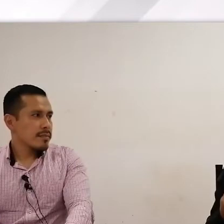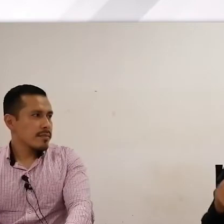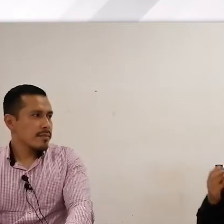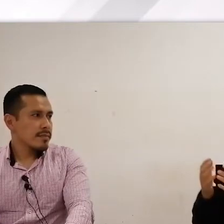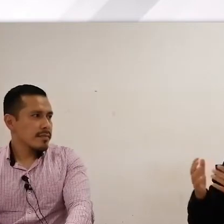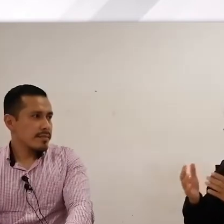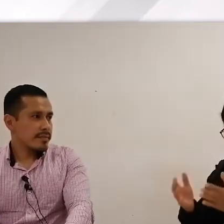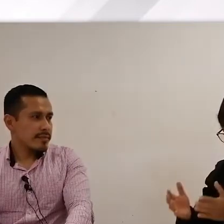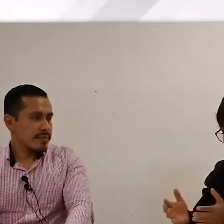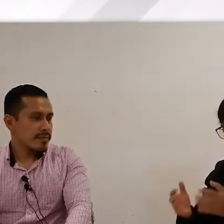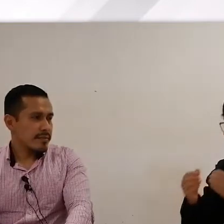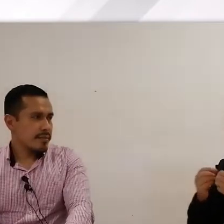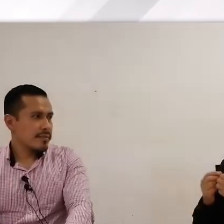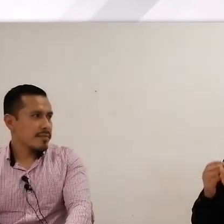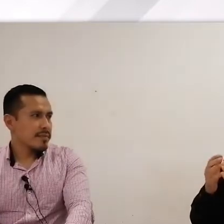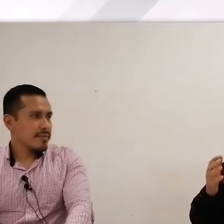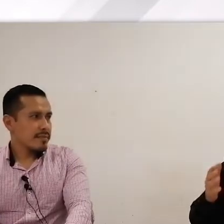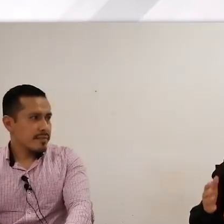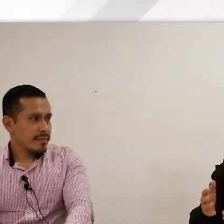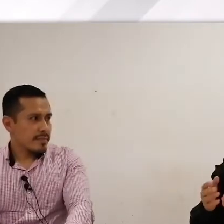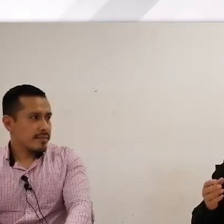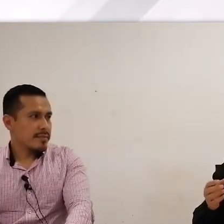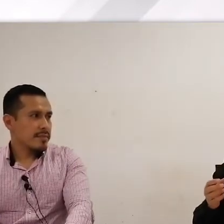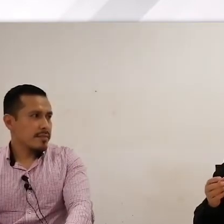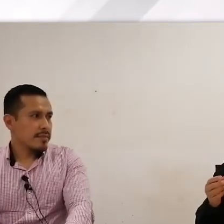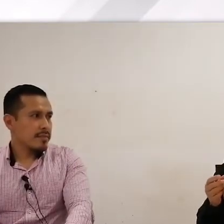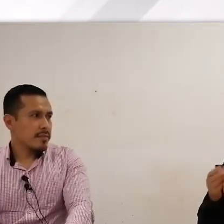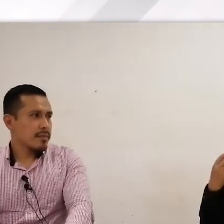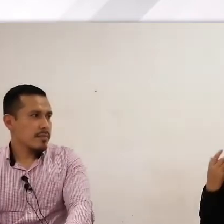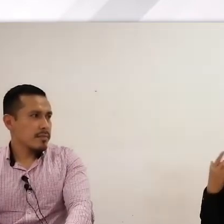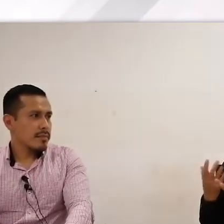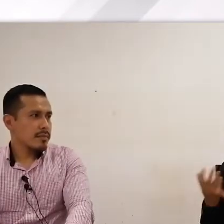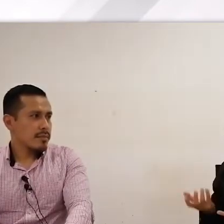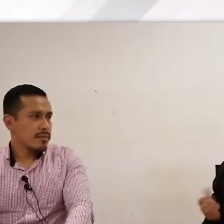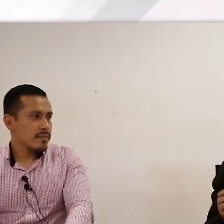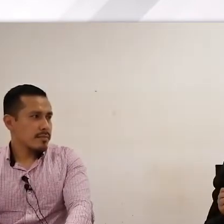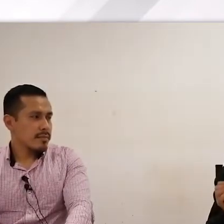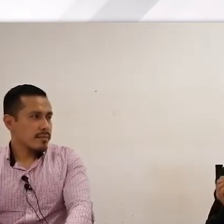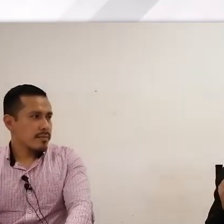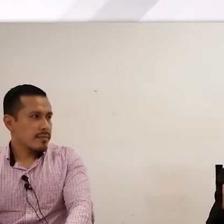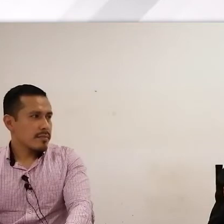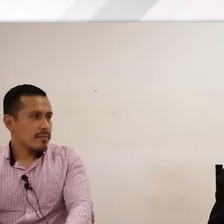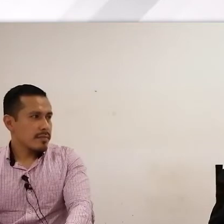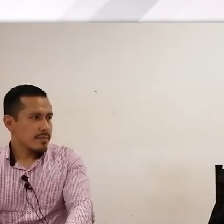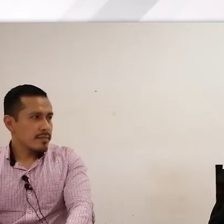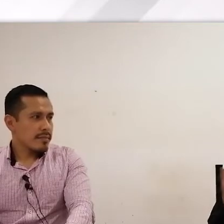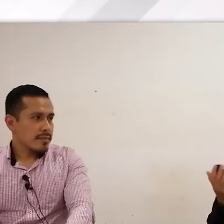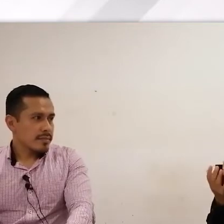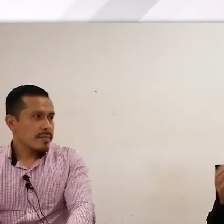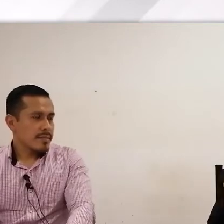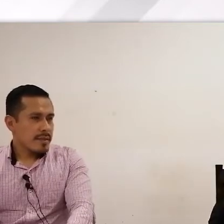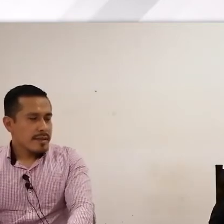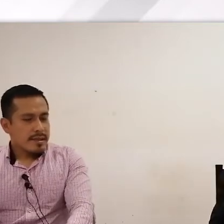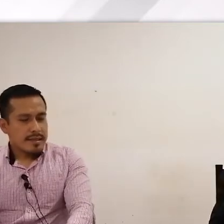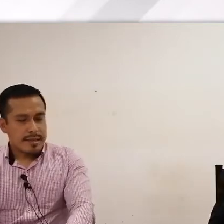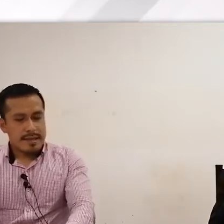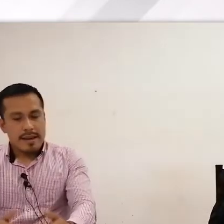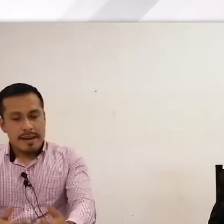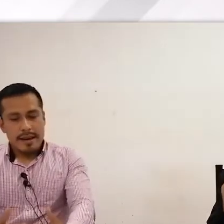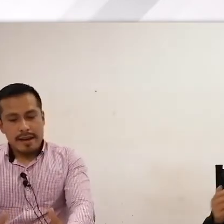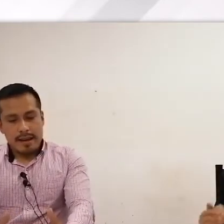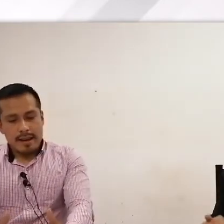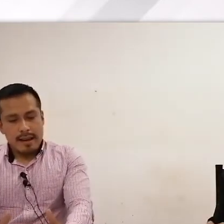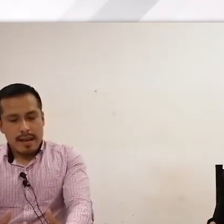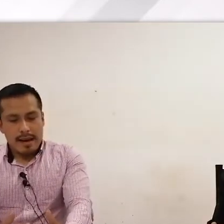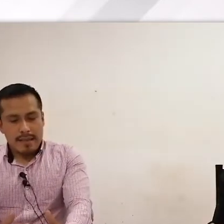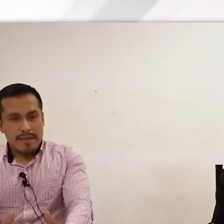esto es verde, esto es rojo, sin el habla, sin la voz?